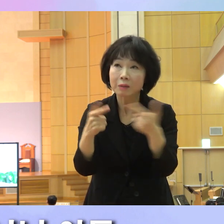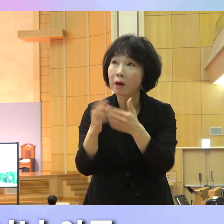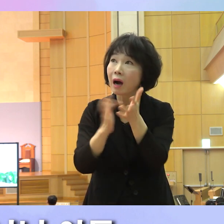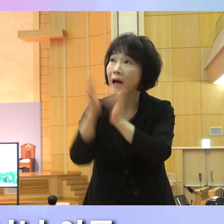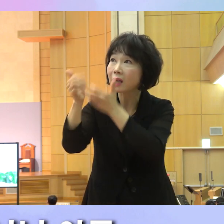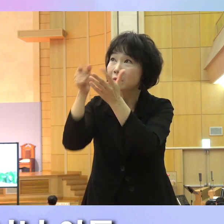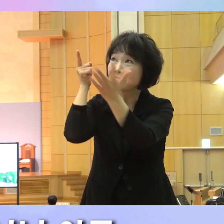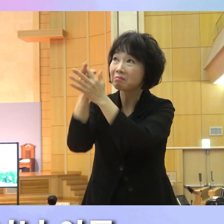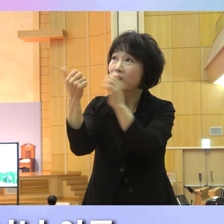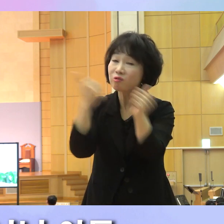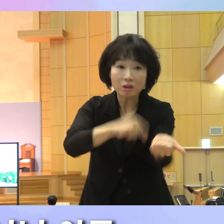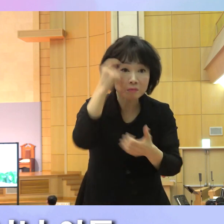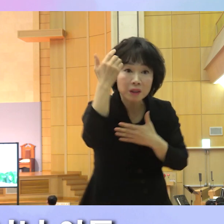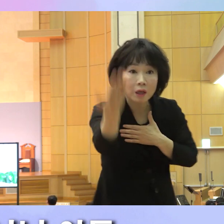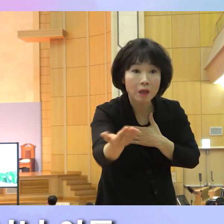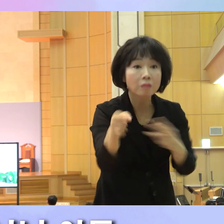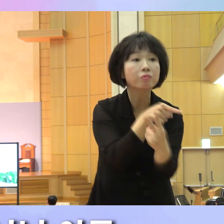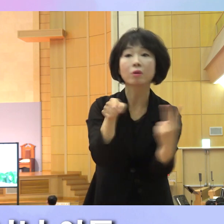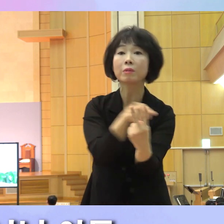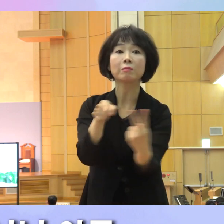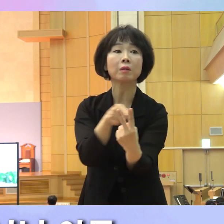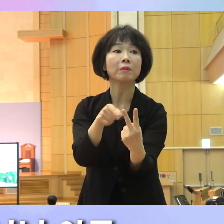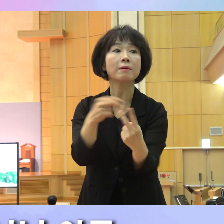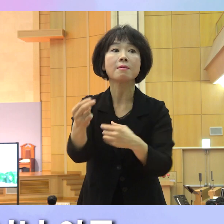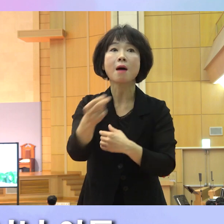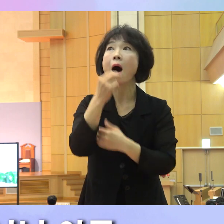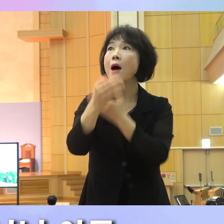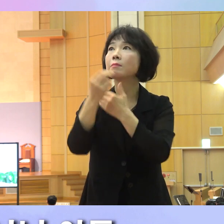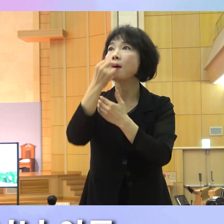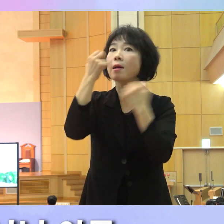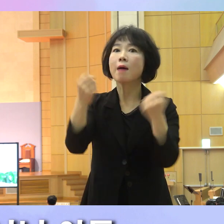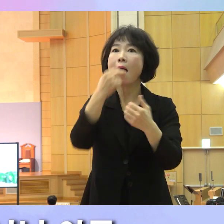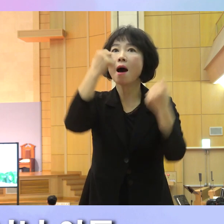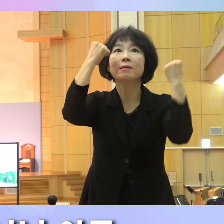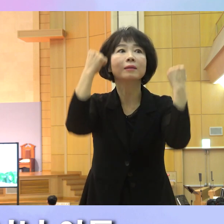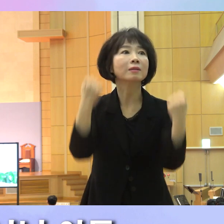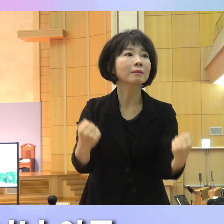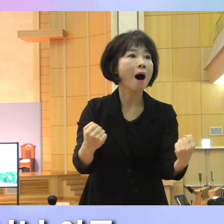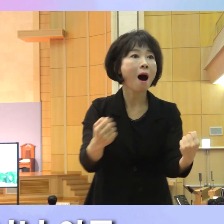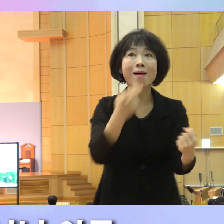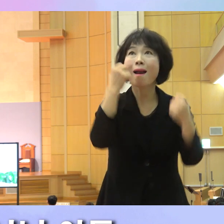이 의미를 알고 여러분 살아계신 하나님이야 그렇게 말하고 있습니까?